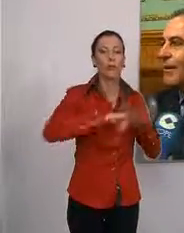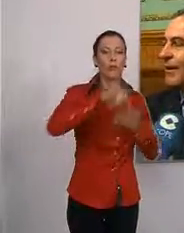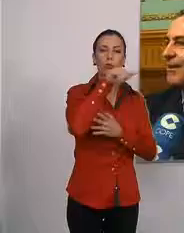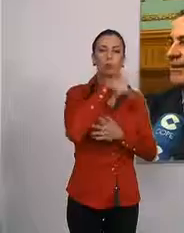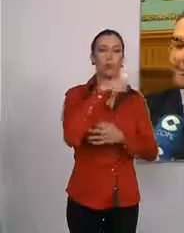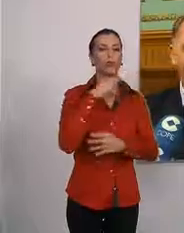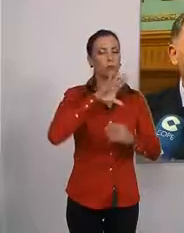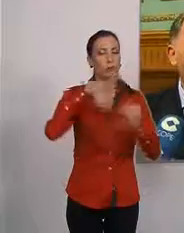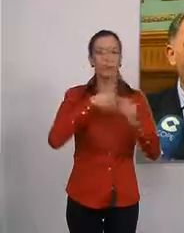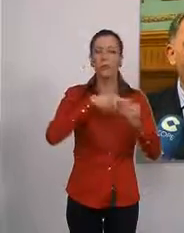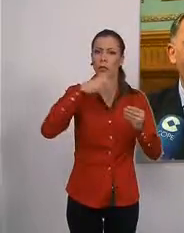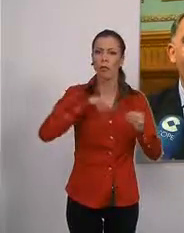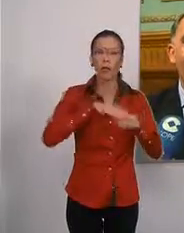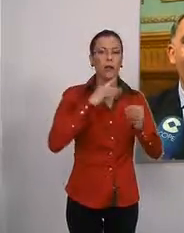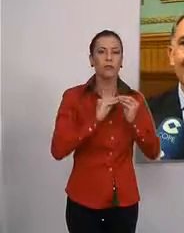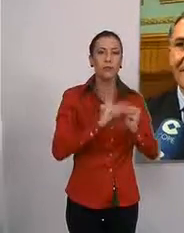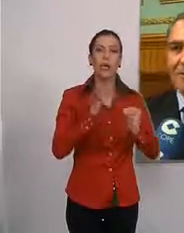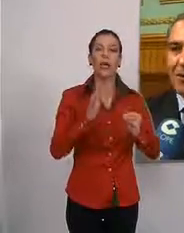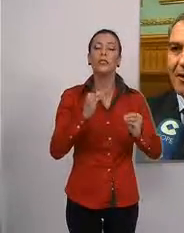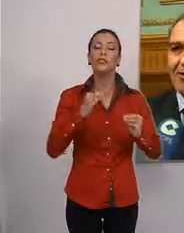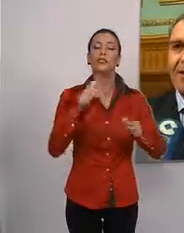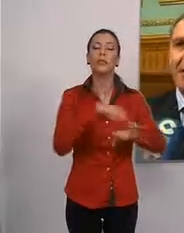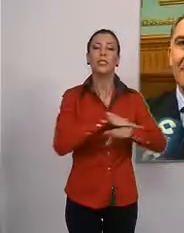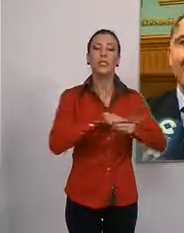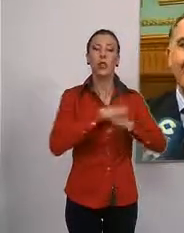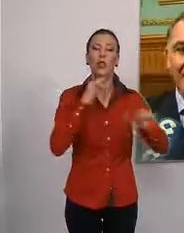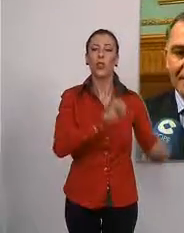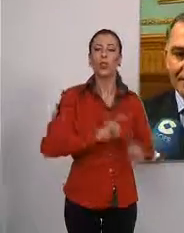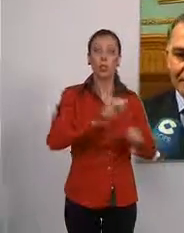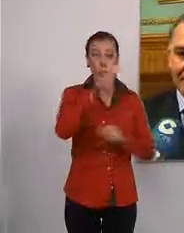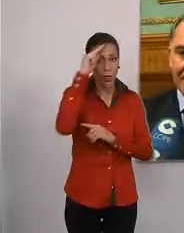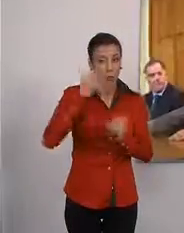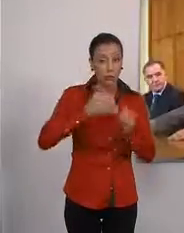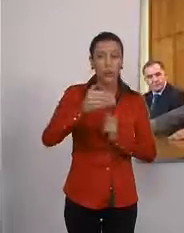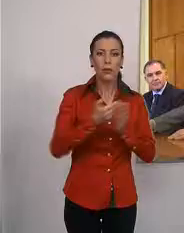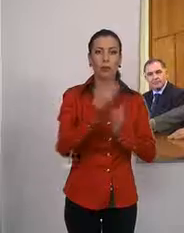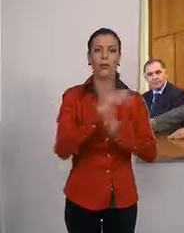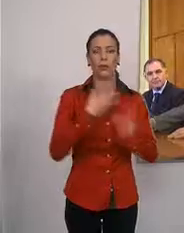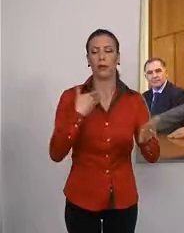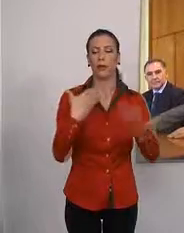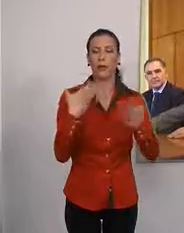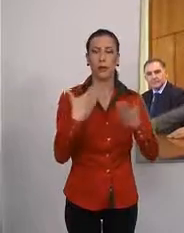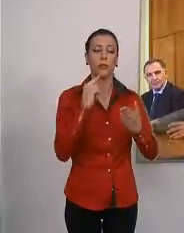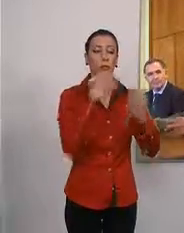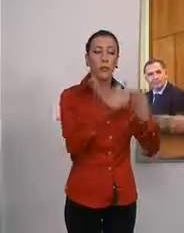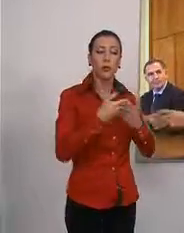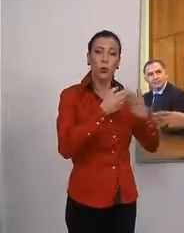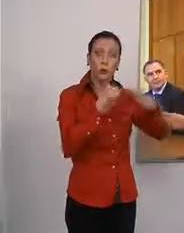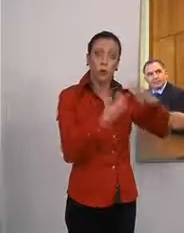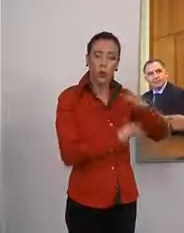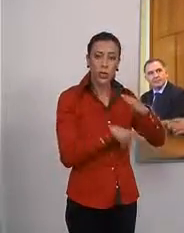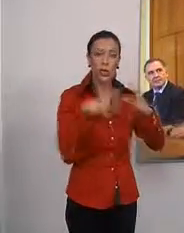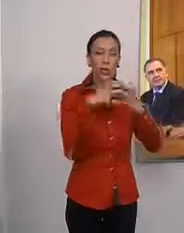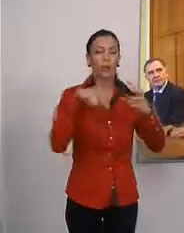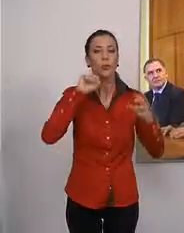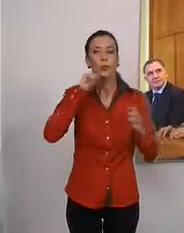primer edil para abordar con el Ministerio de Defensa en Madrid los próximos días. El estudio del ferrocarril